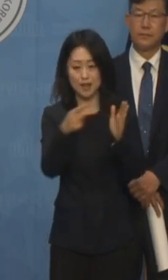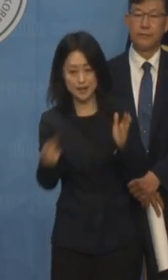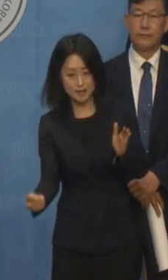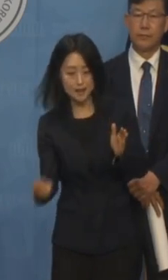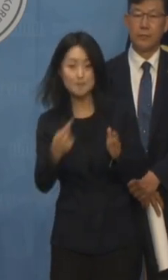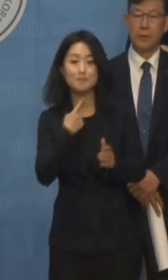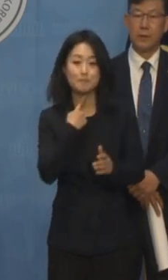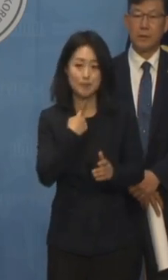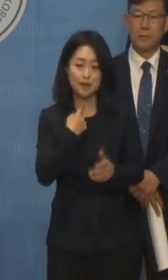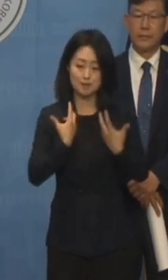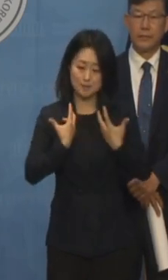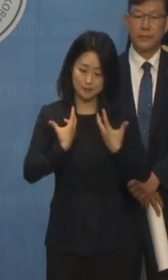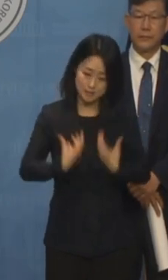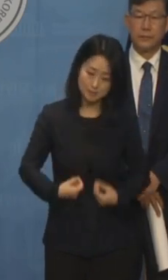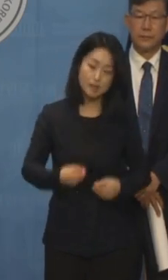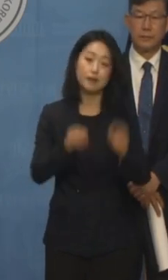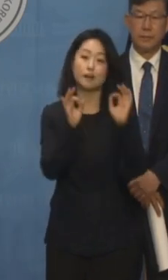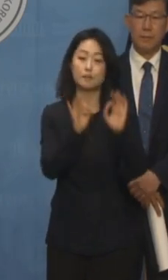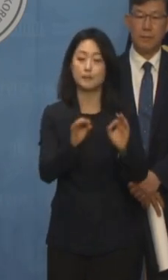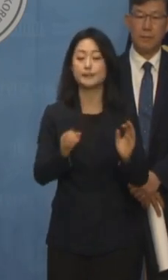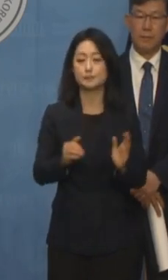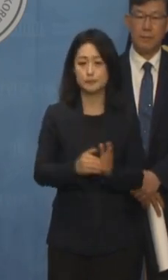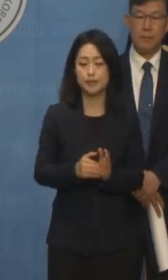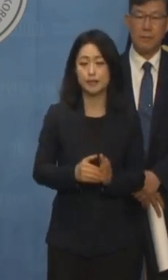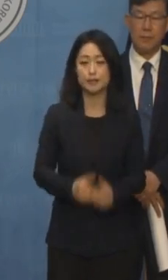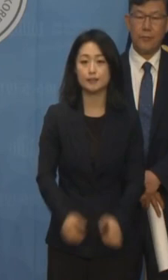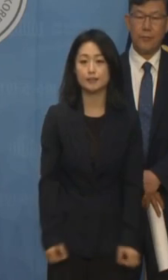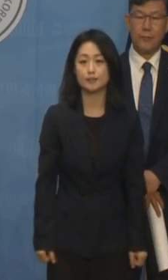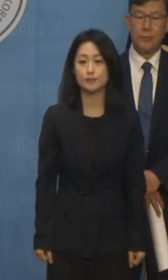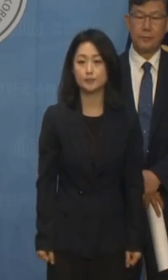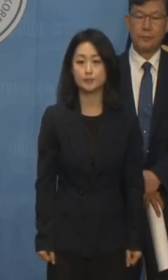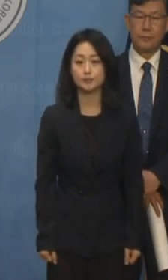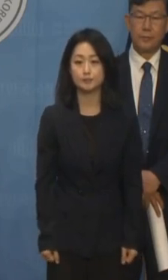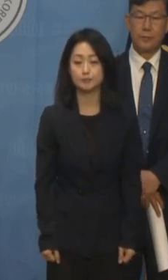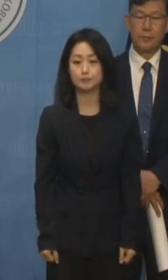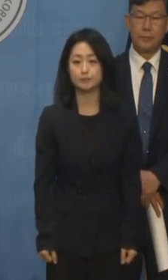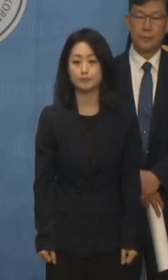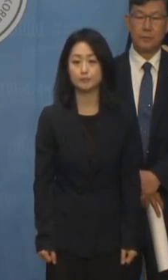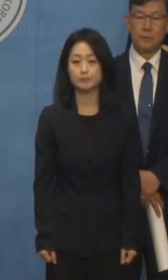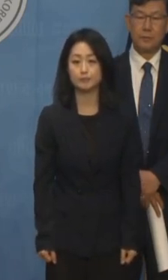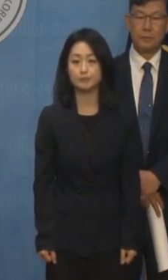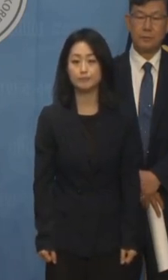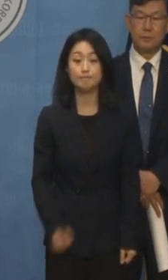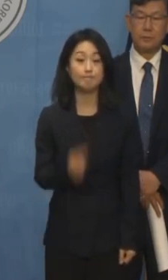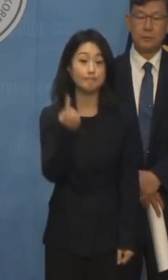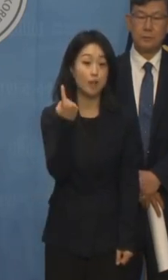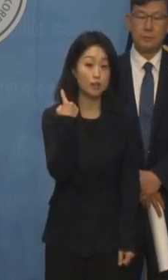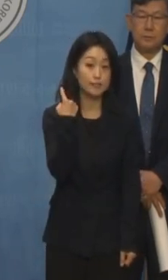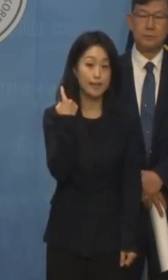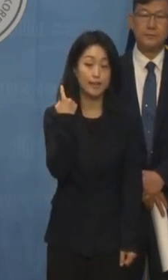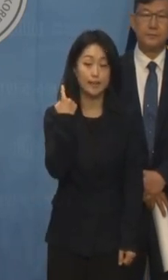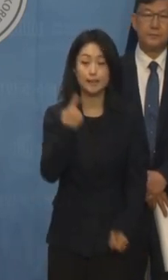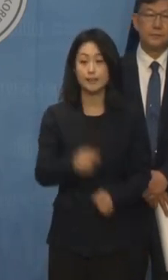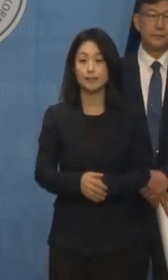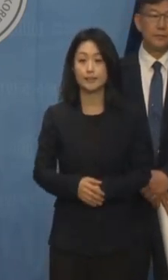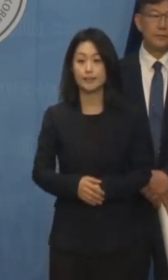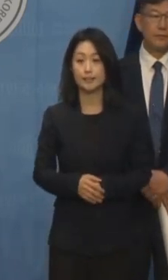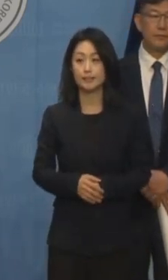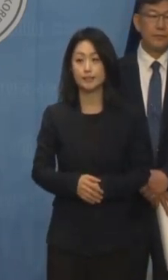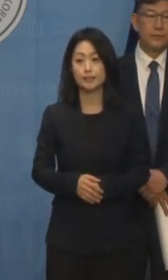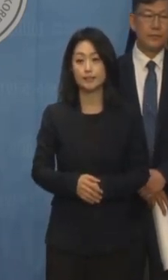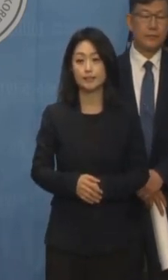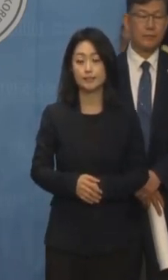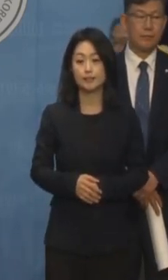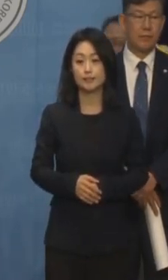된 참담한 순간을 우리 국민들은 목격하고 있습니다. 어제 전원위원회에서 모든